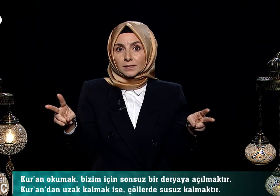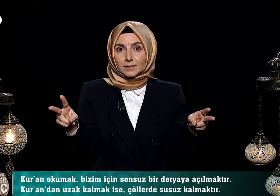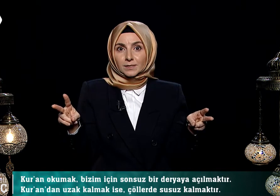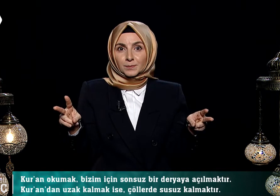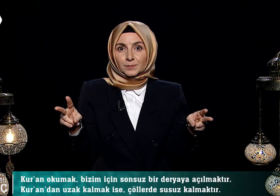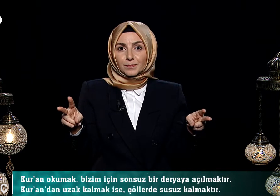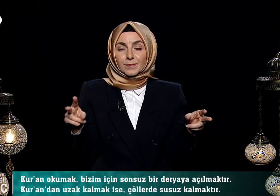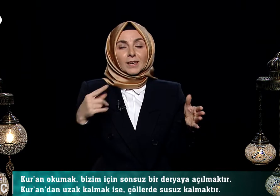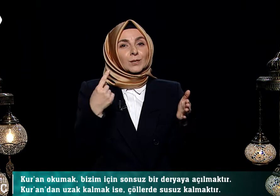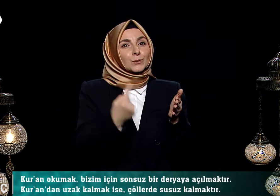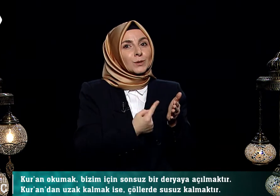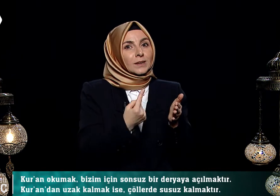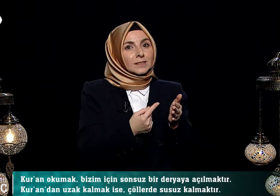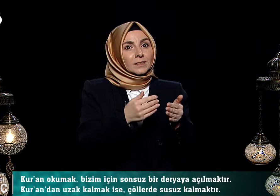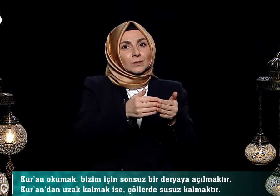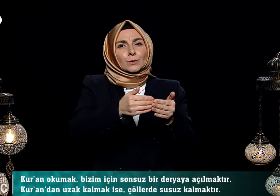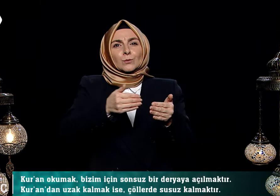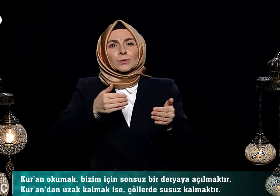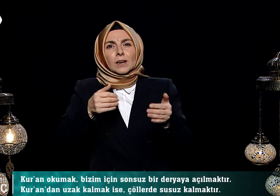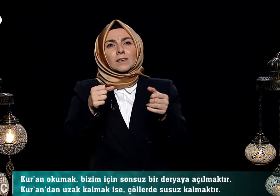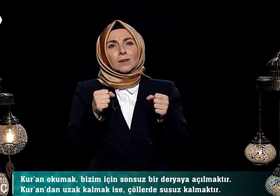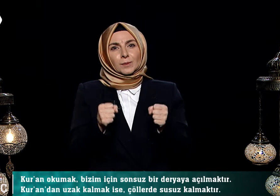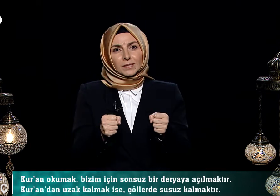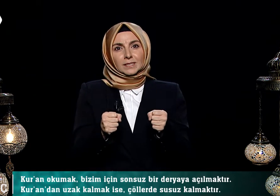açılmaktır. Kur'an'dan uzak kalmak ise